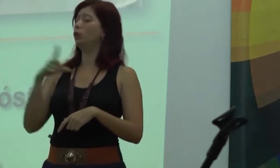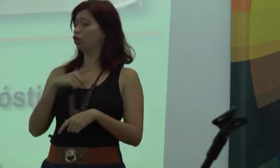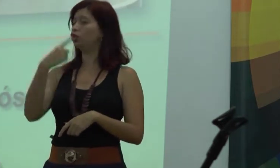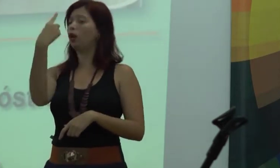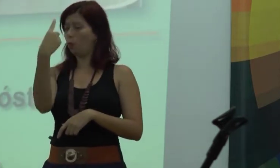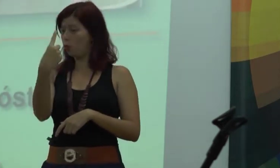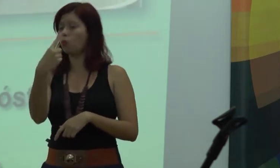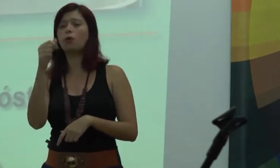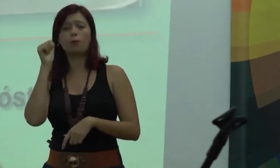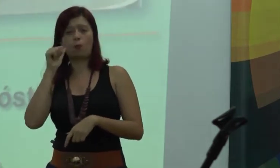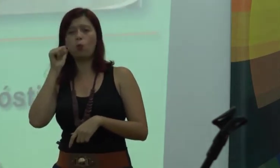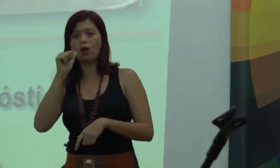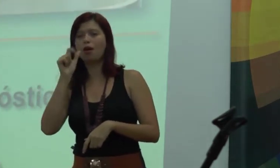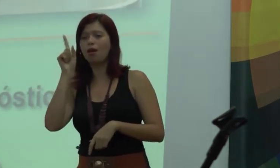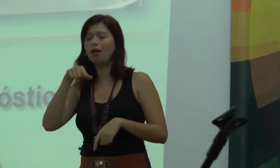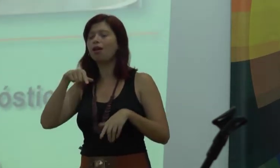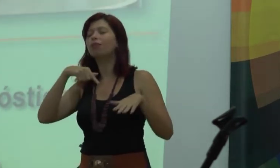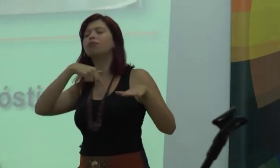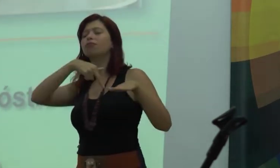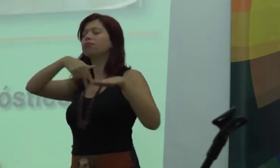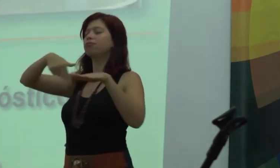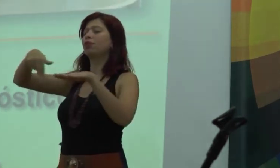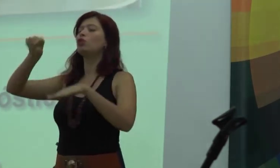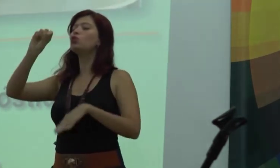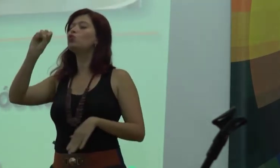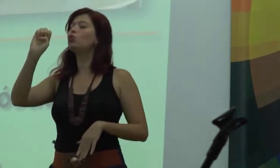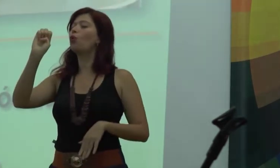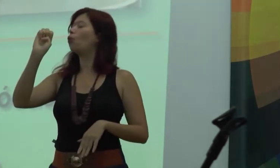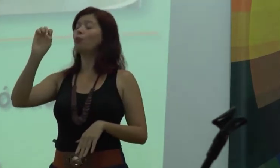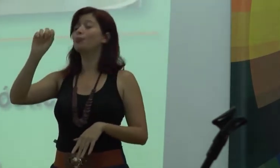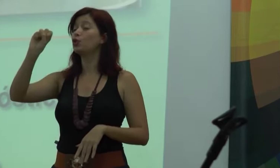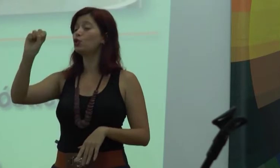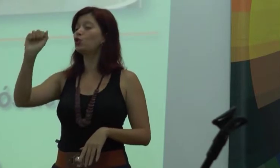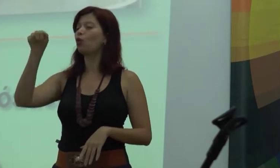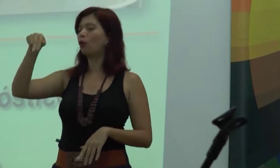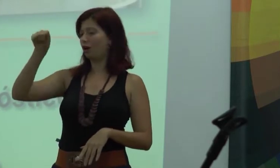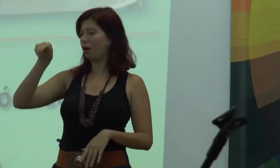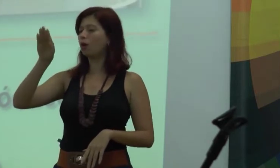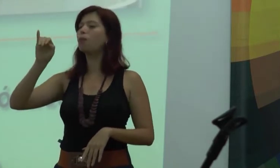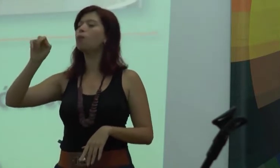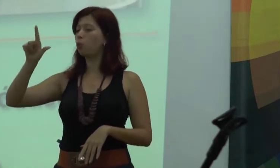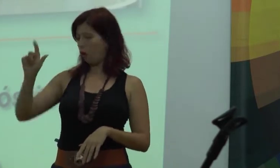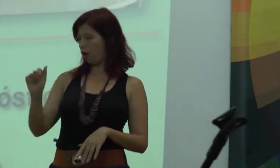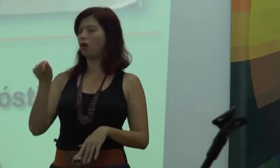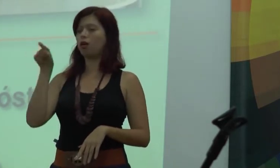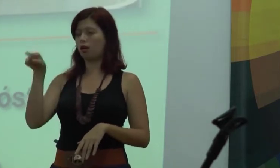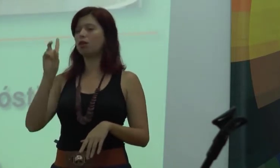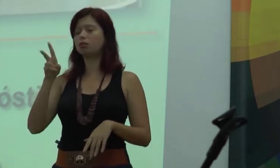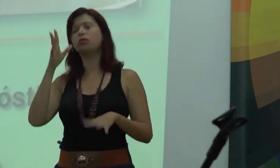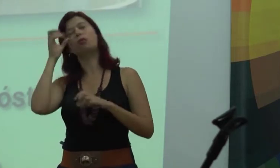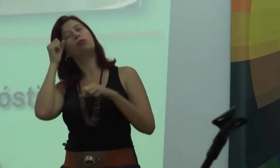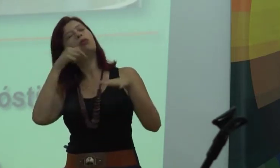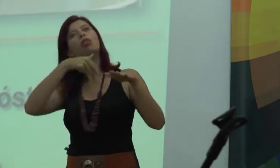ficou refletindo. E lembrou que tinha uma mulher que caminhava na rua,